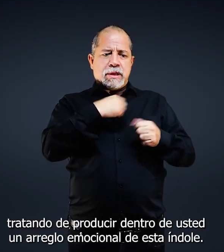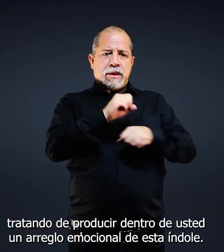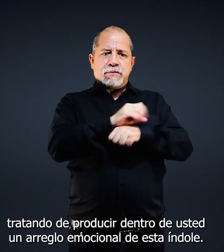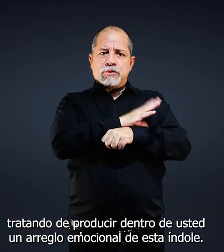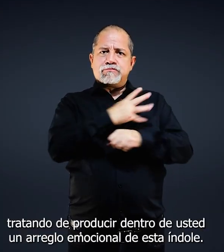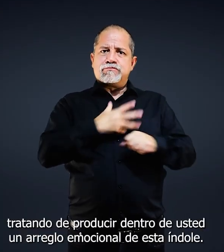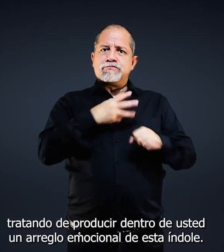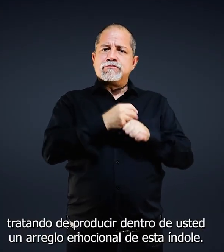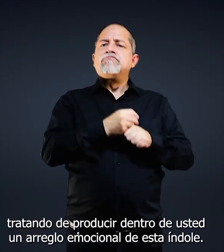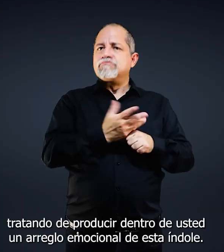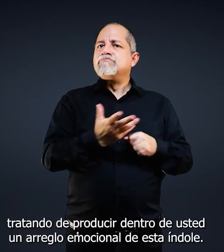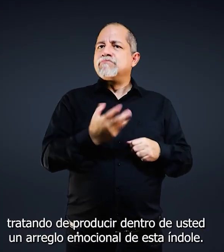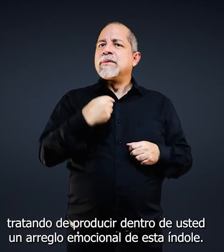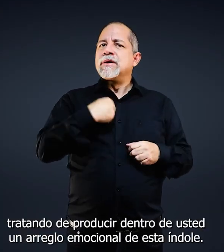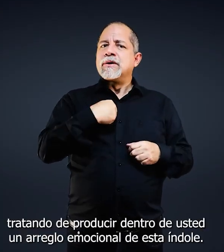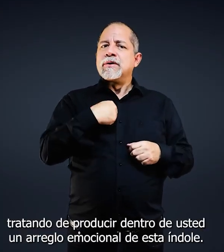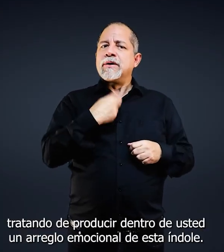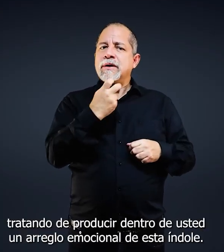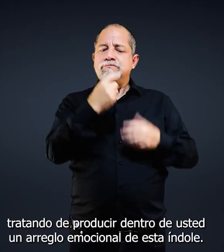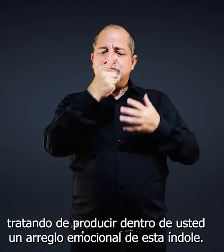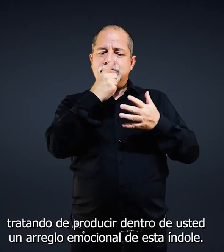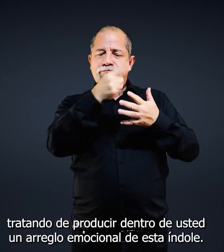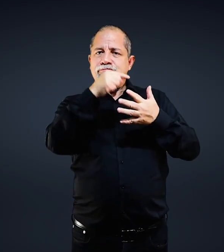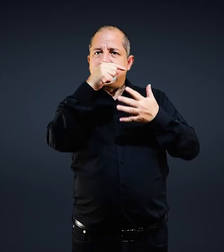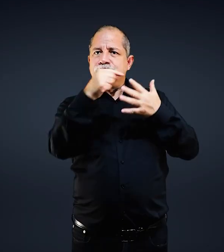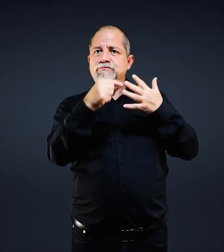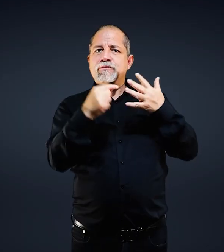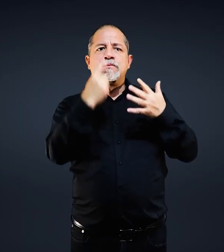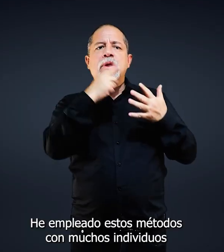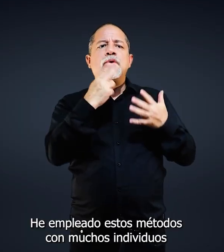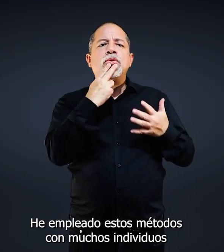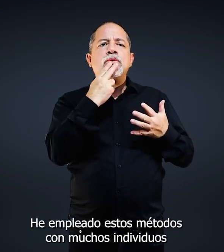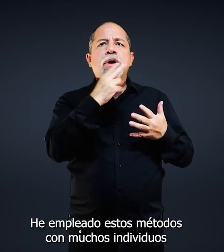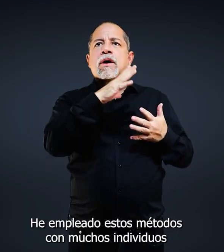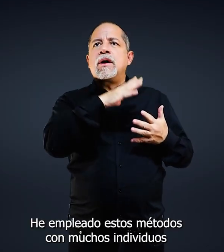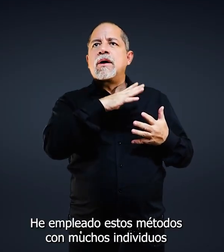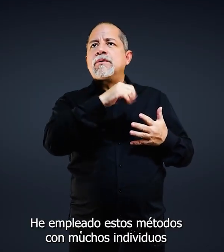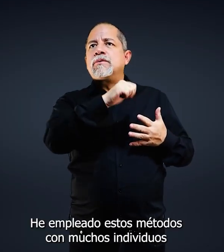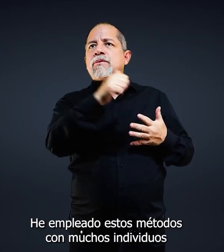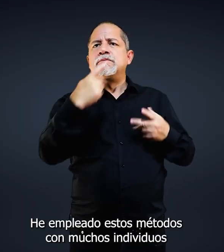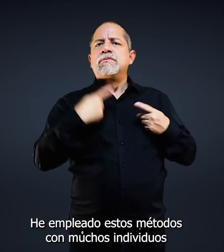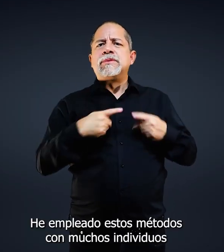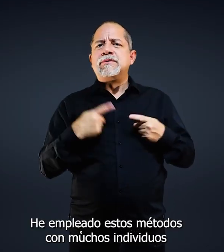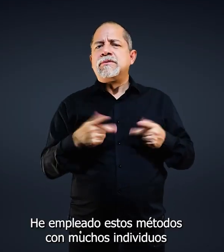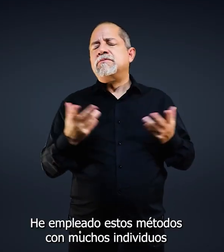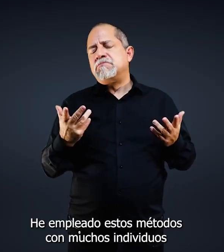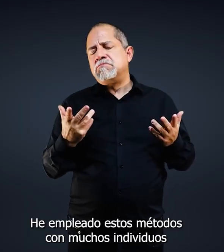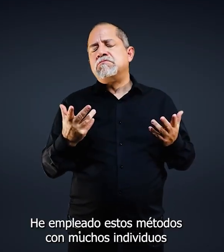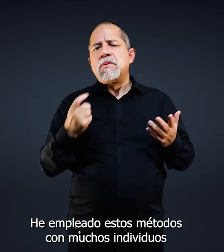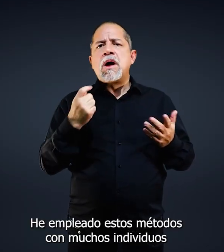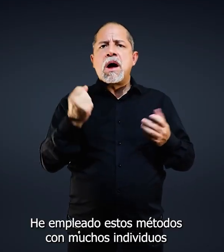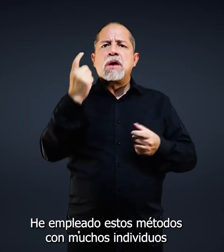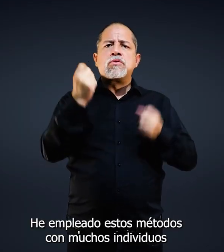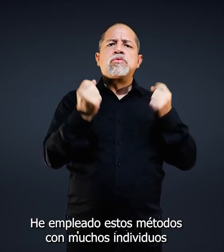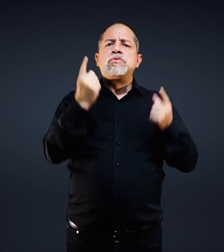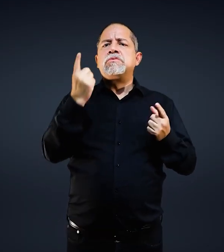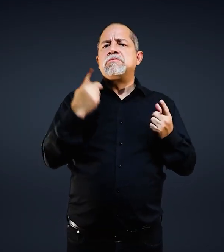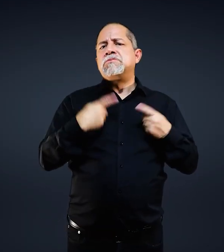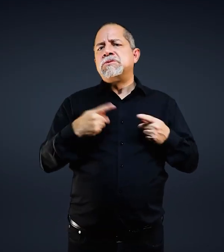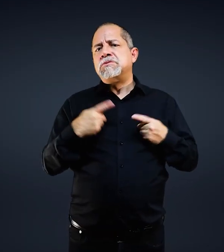usted un arreglo emocional de esta índole. He empleado estos métodos con muchos individuos y han